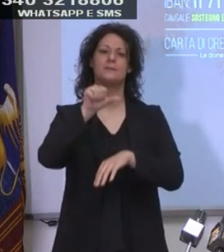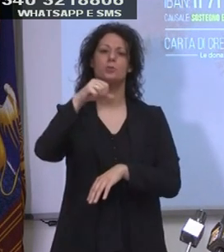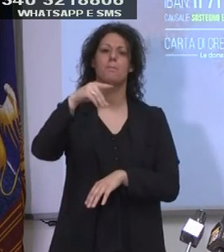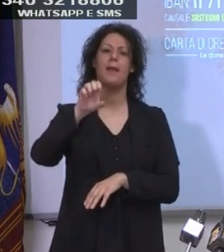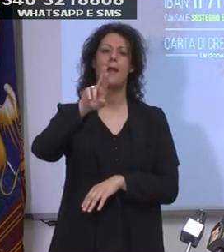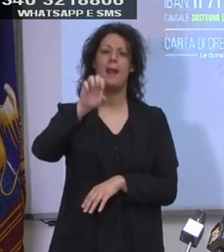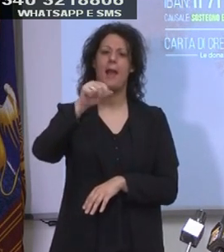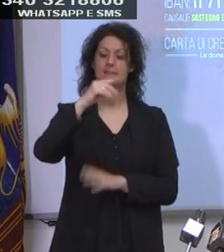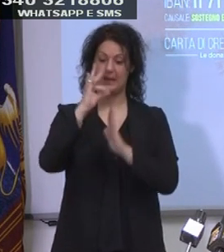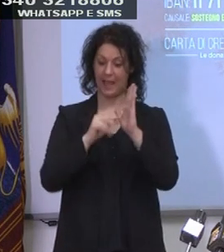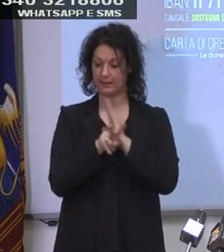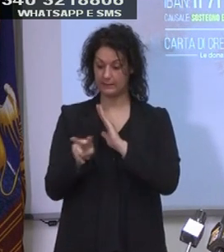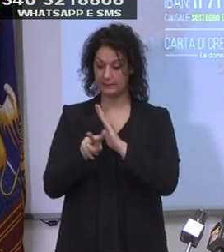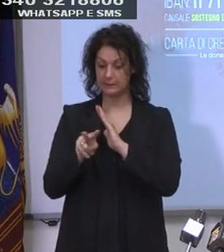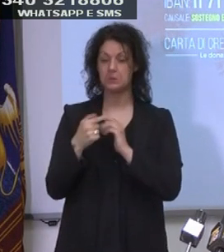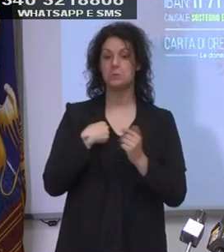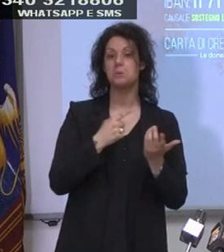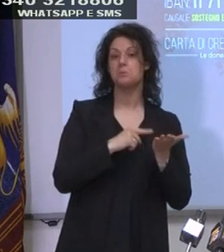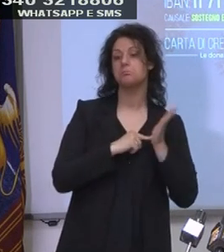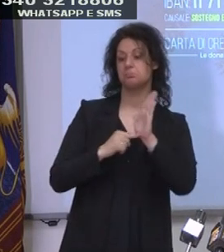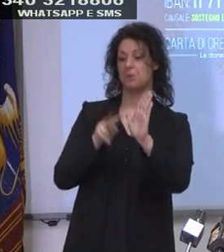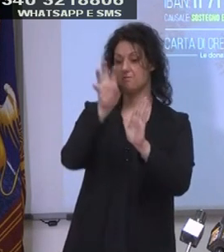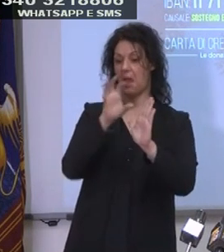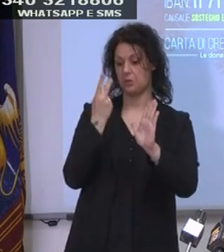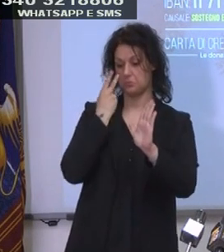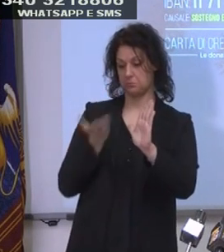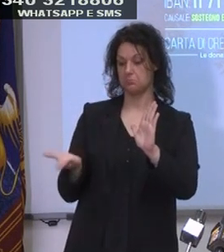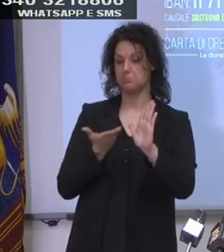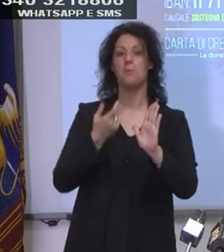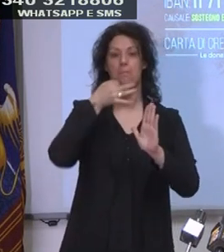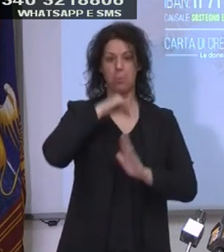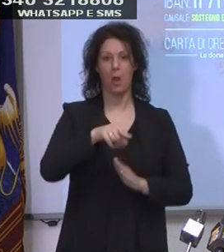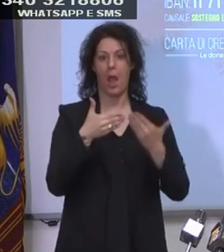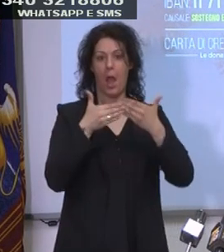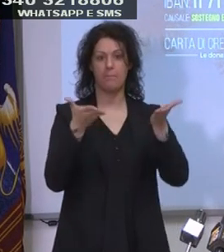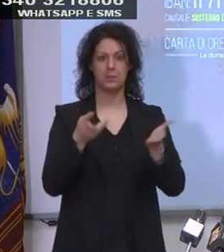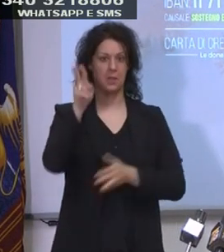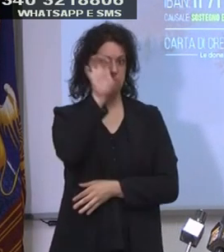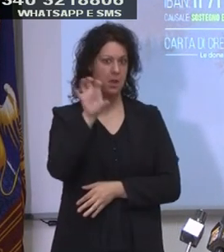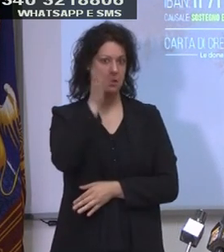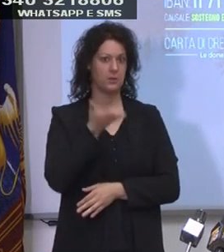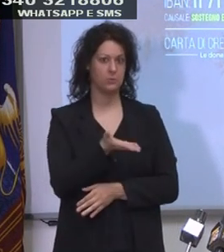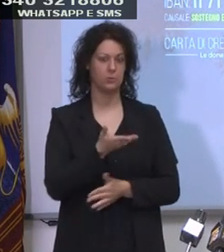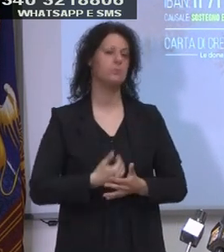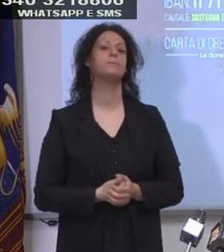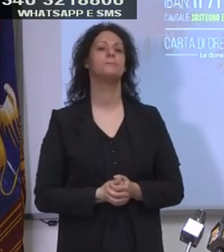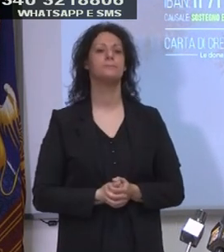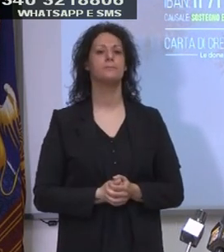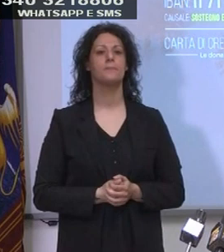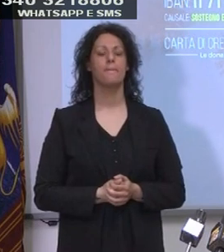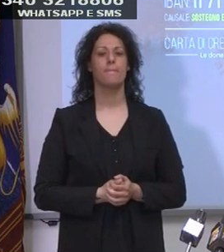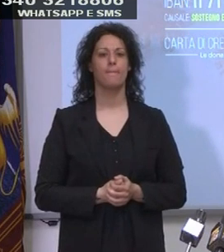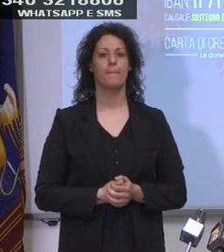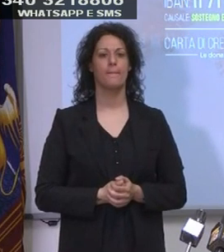la regione che può affrontare qualsiasi apertura. Per noi non è un gioco a premi. Lo dico perché i cittadini non pensino, perché l'algoritmo sta